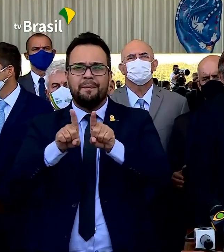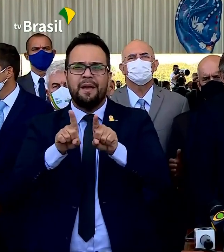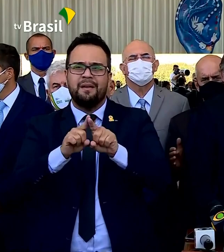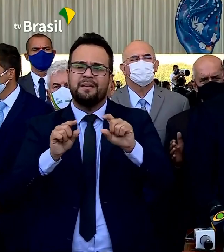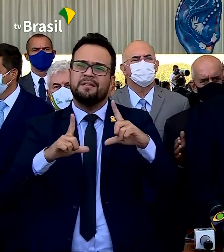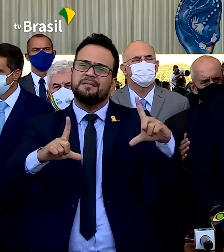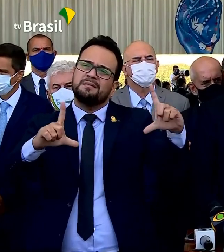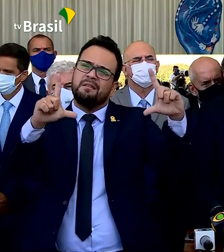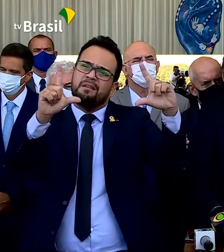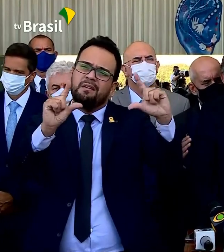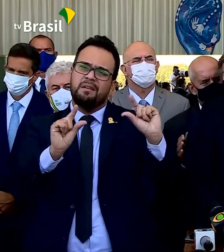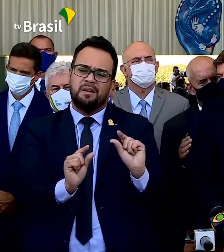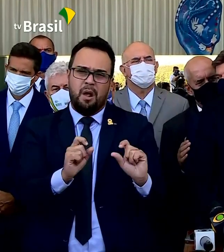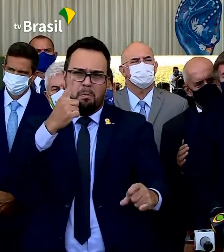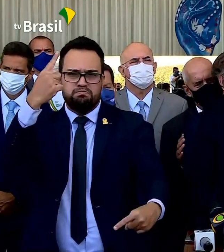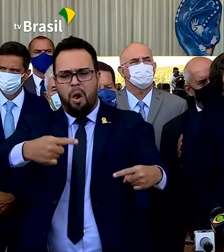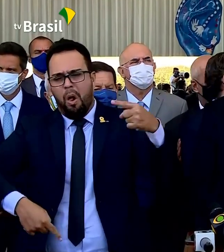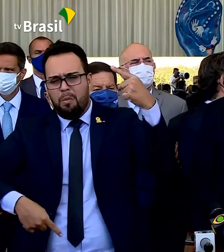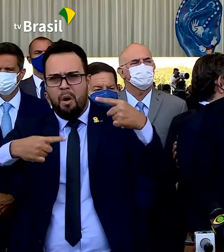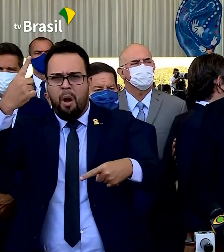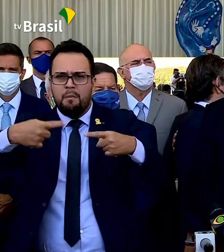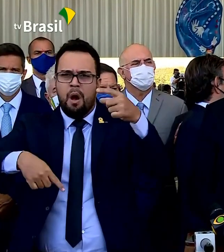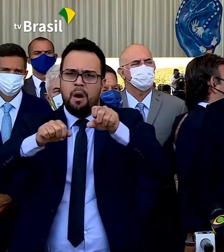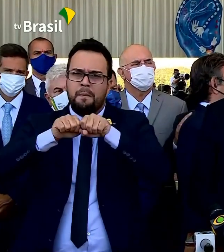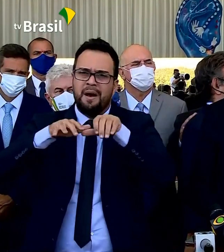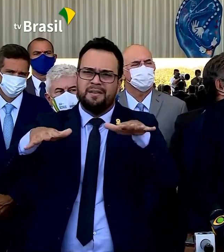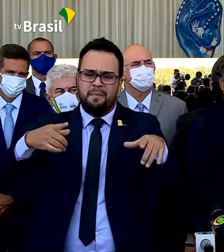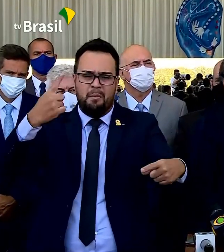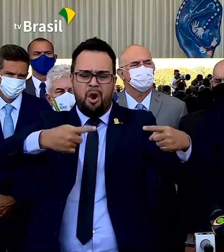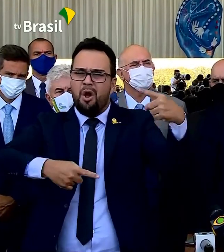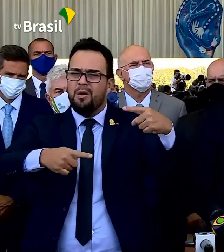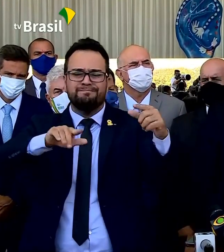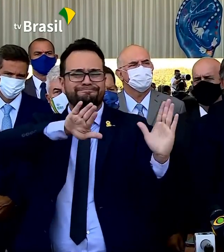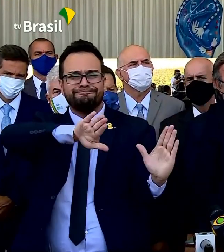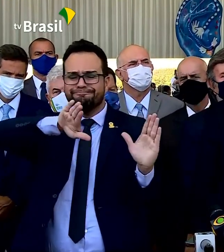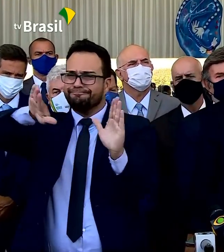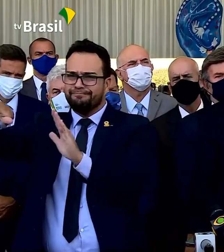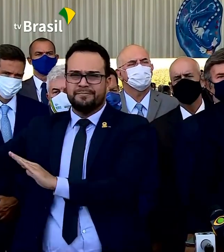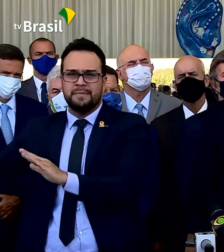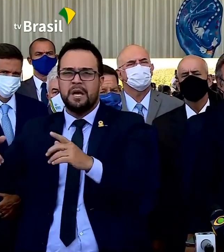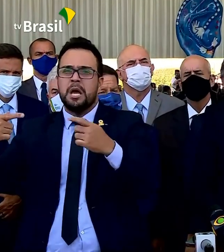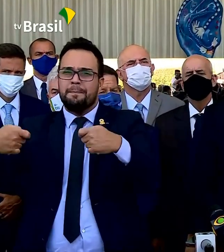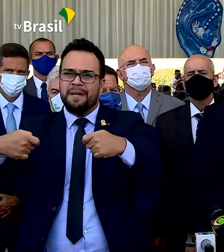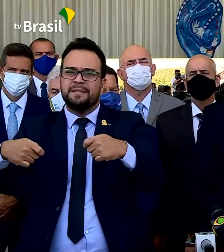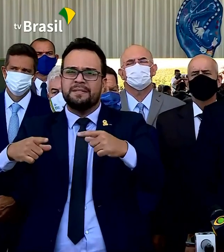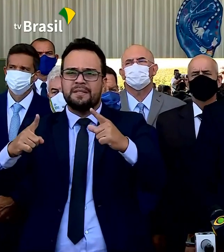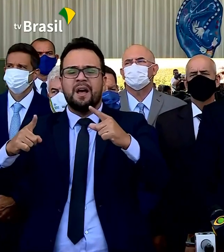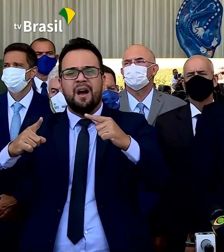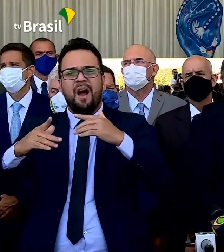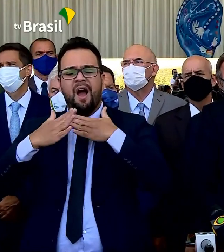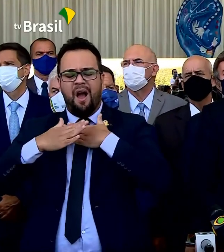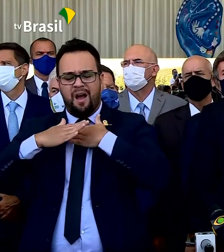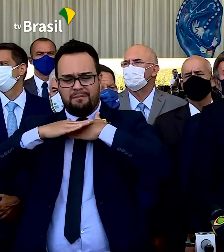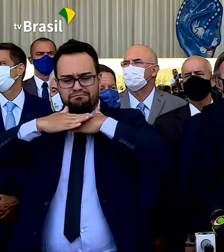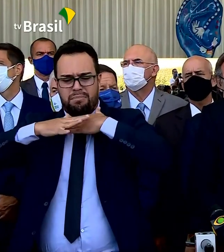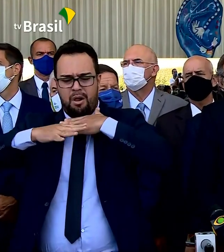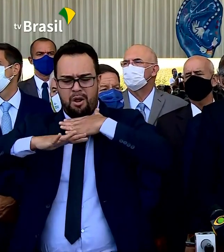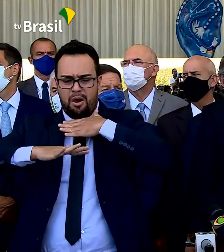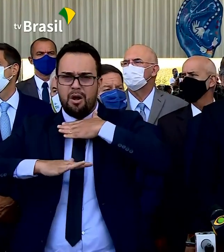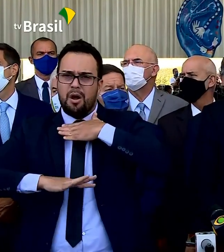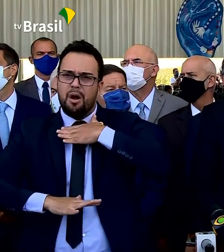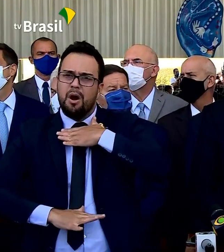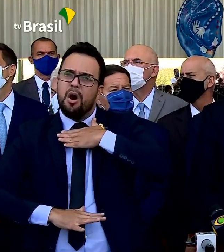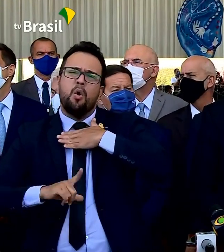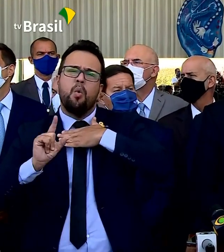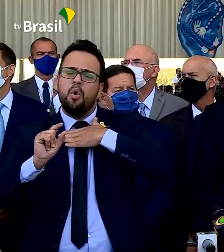despolitizar a pandemia, nós tenhamos que desarmar os espíritos e tratarmos